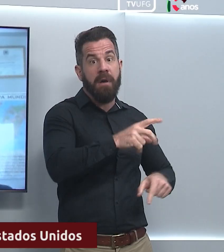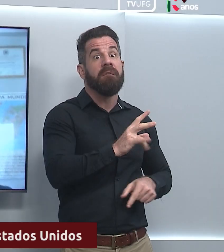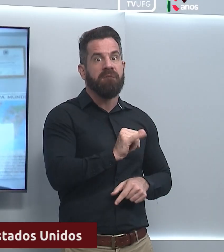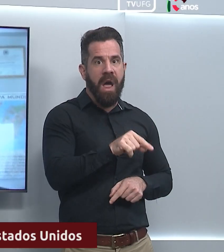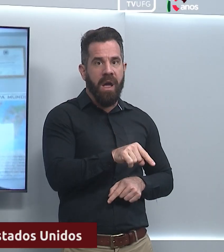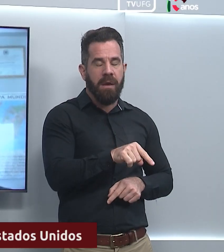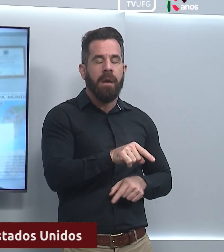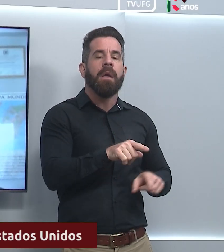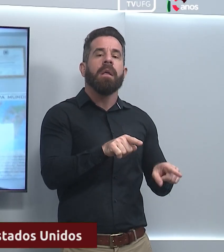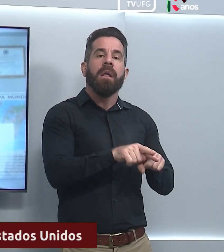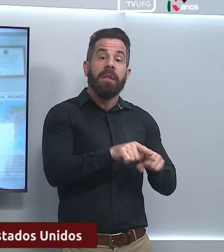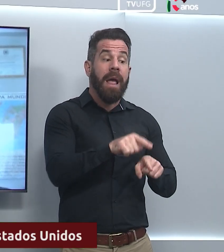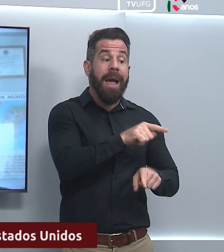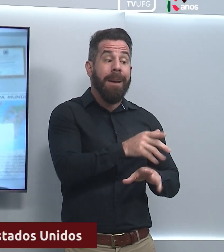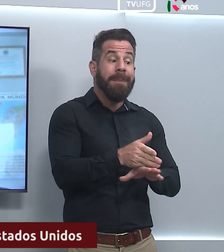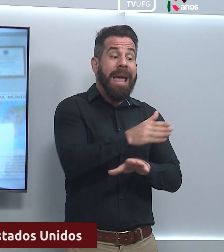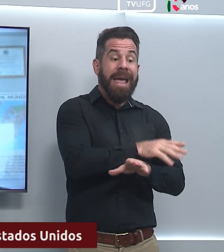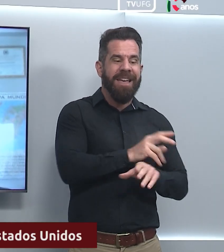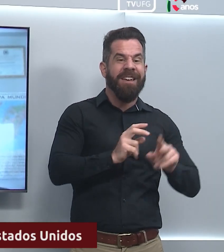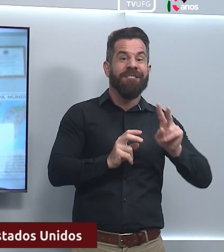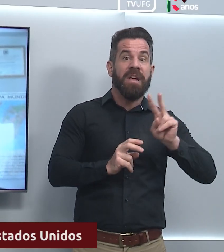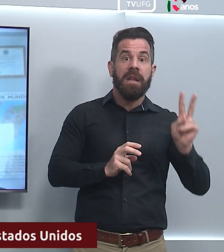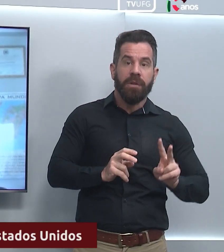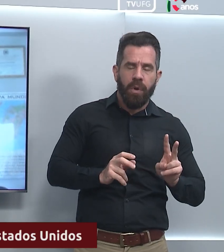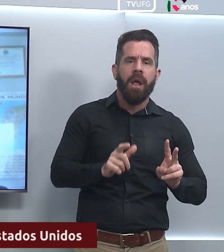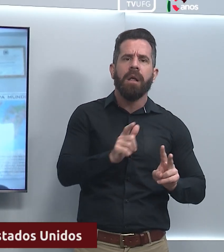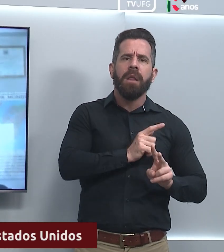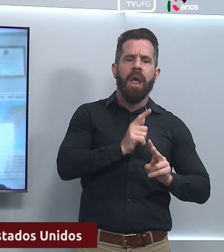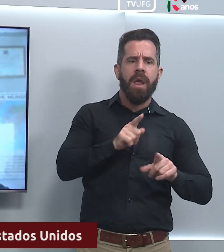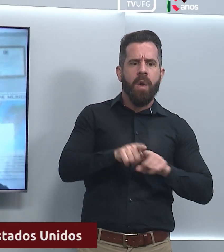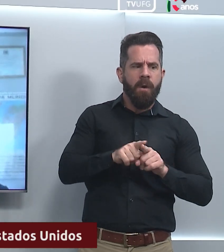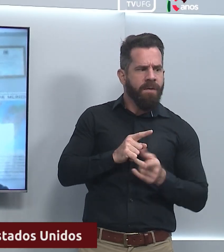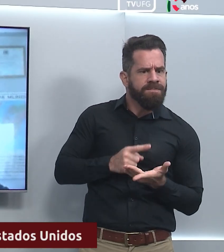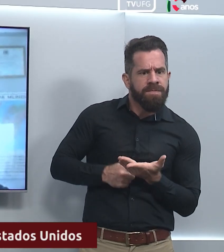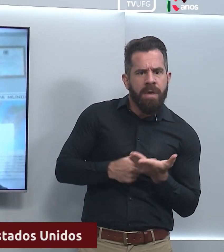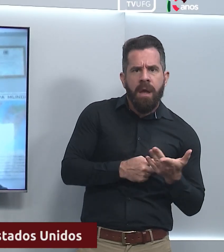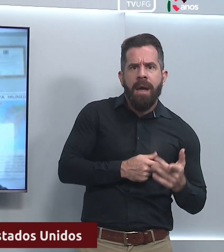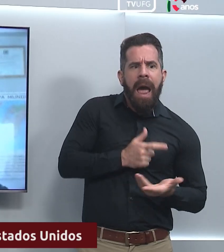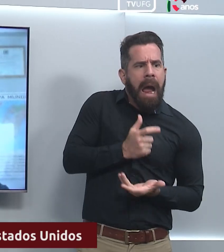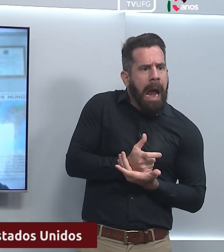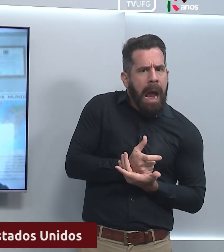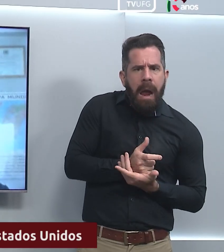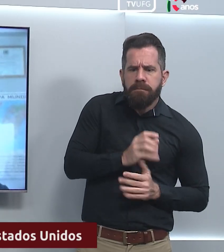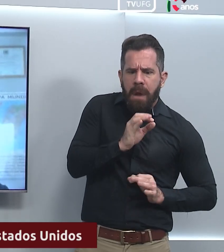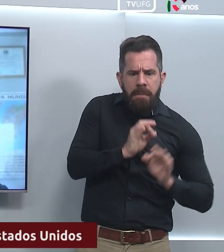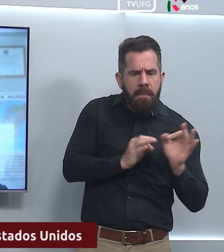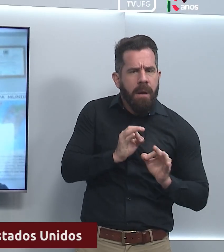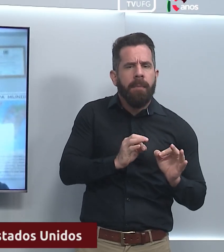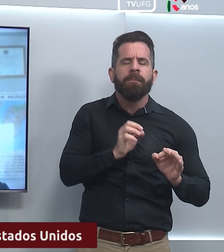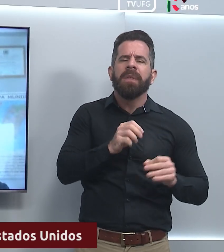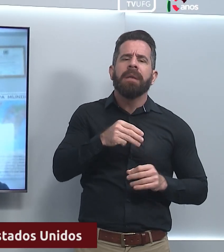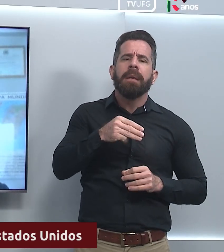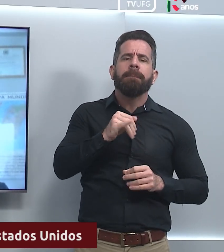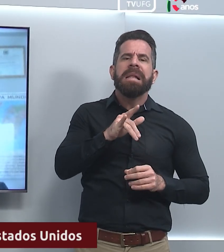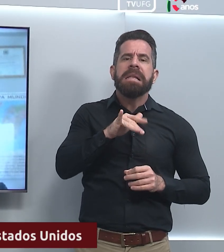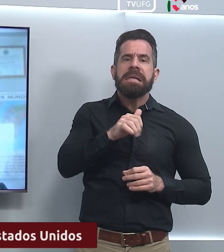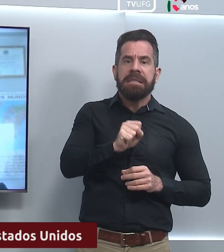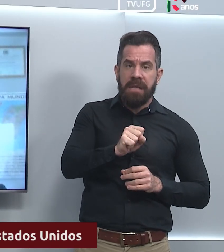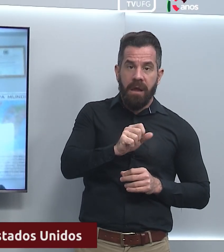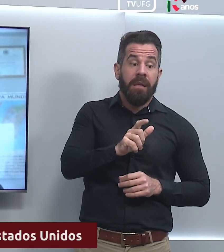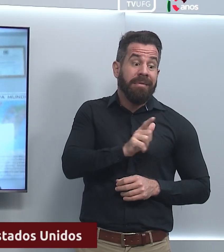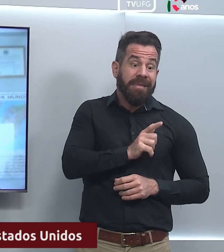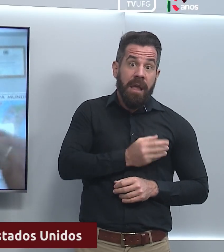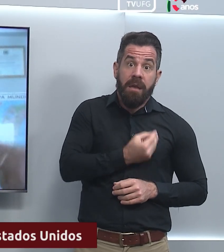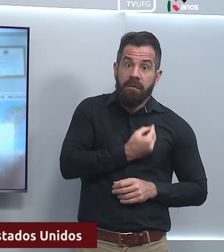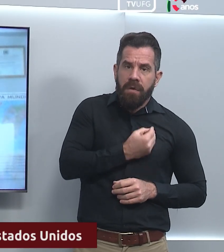se organizado, né? É importante a gente destacar aqui que essas milícias populares, elas foram